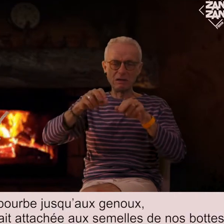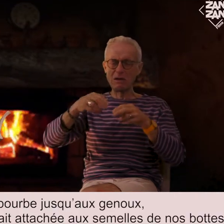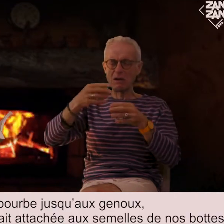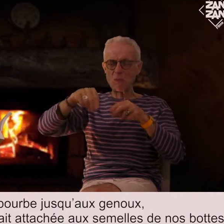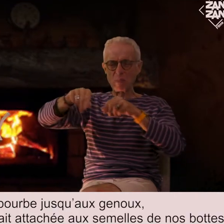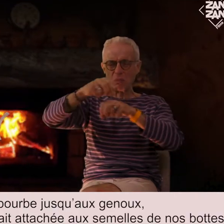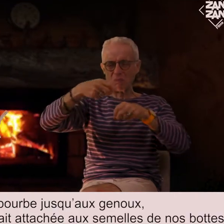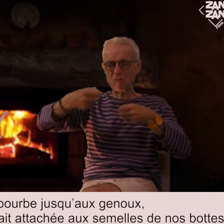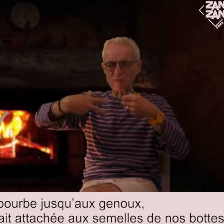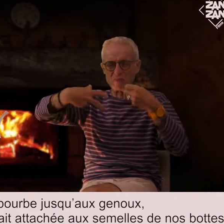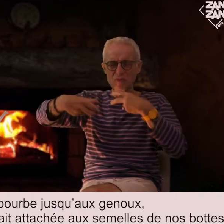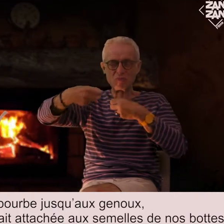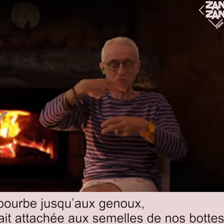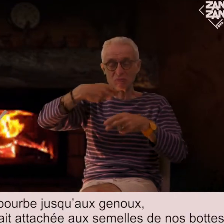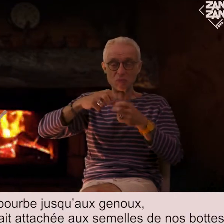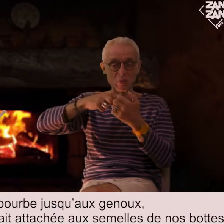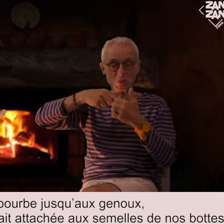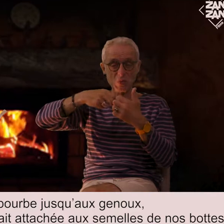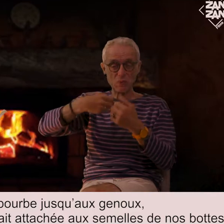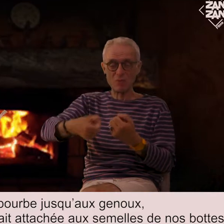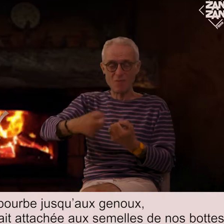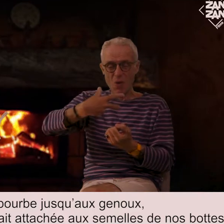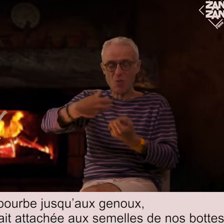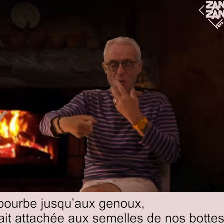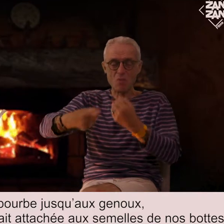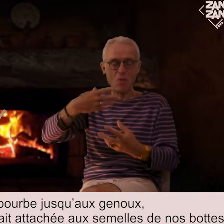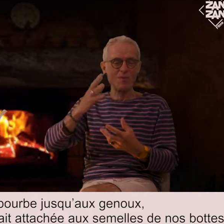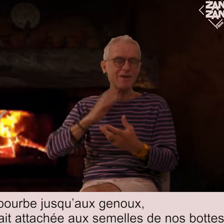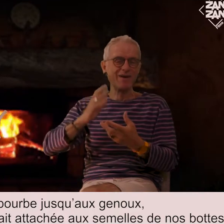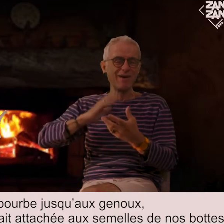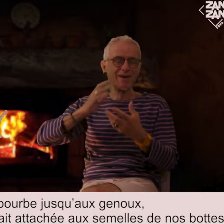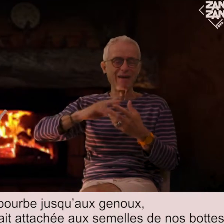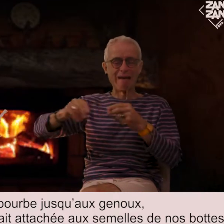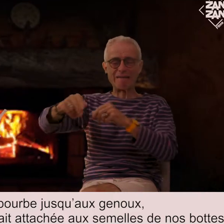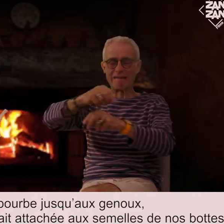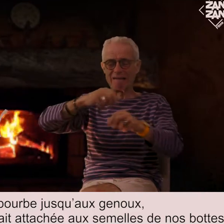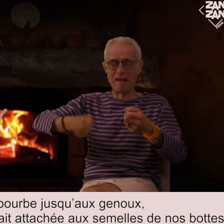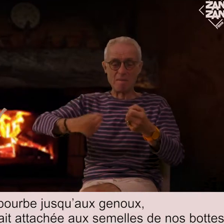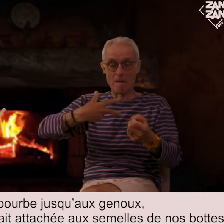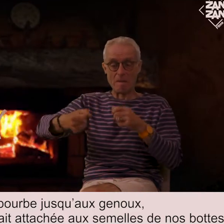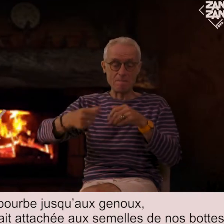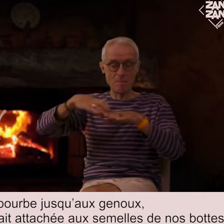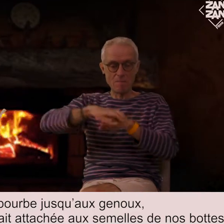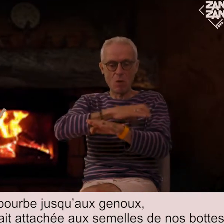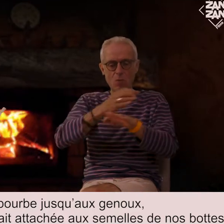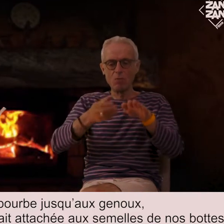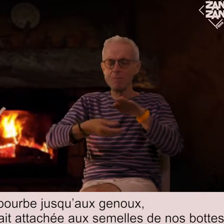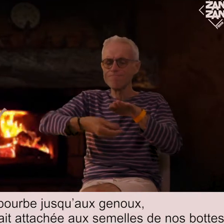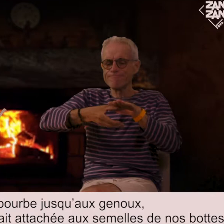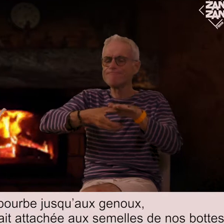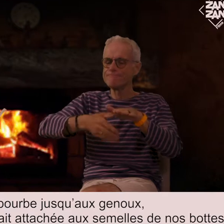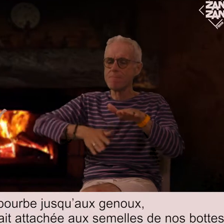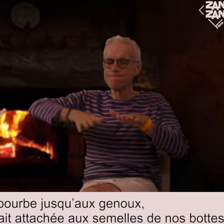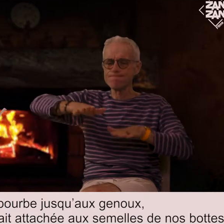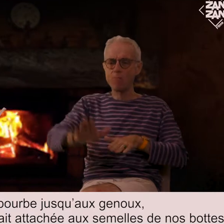Nous enfoncions dans la bourbe jusqu'aux genoux. Une couche épaisse de terre grasse s'était attachée aux semelles de nos bottes. Et